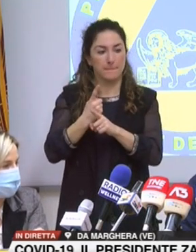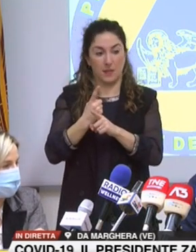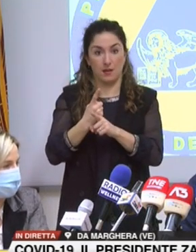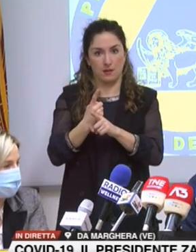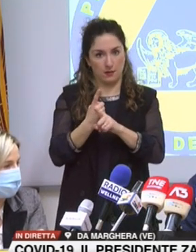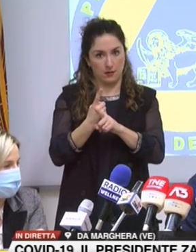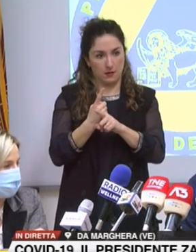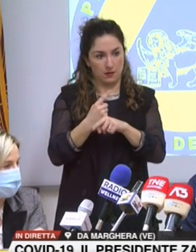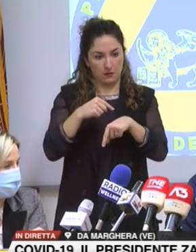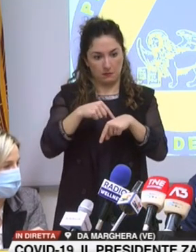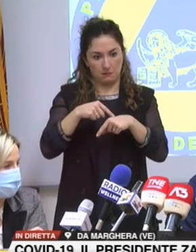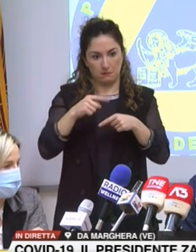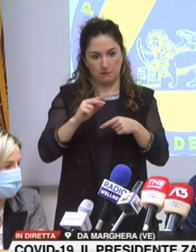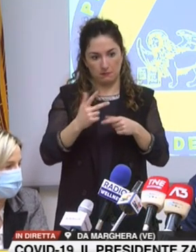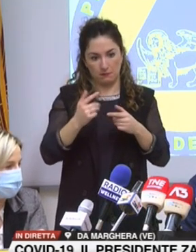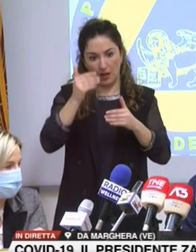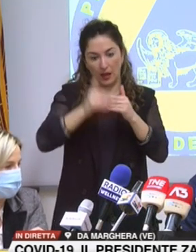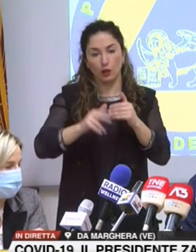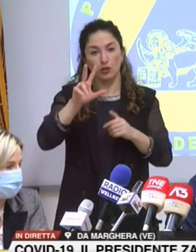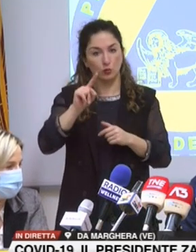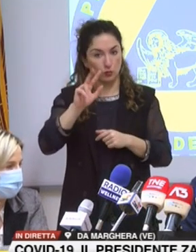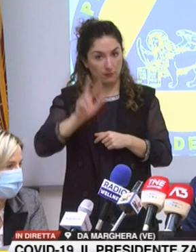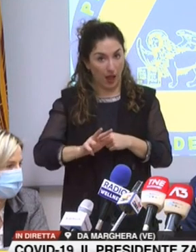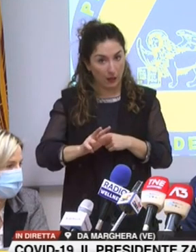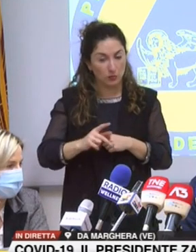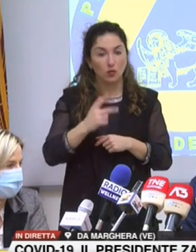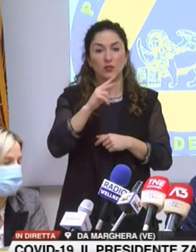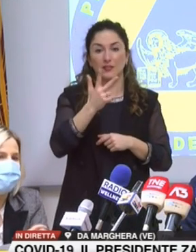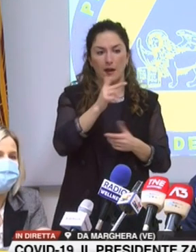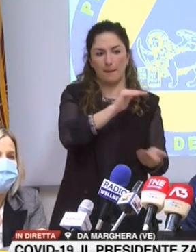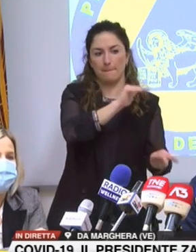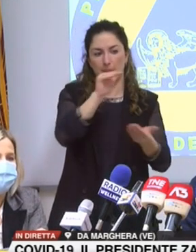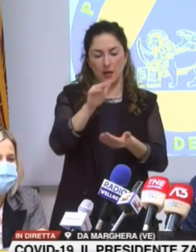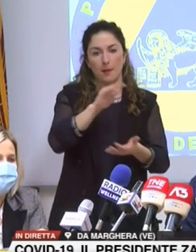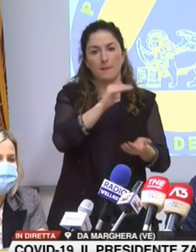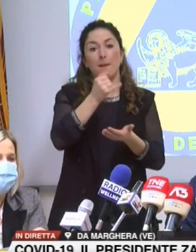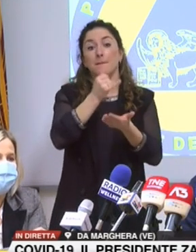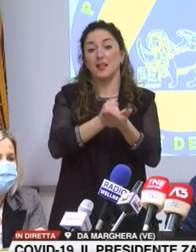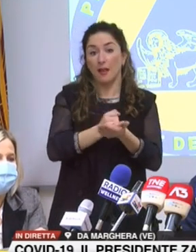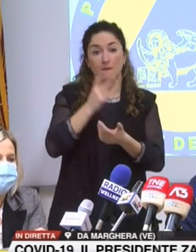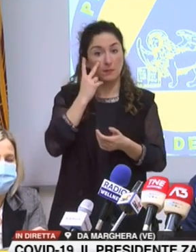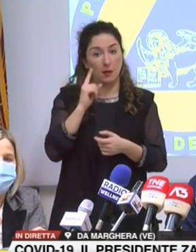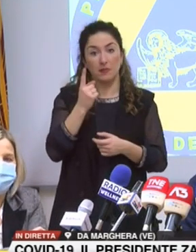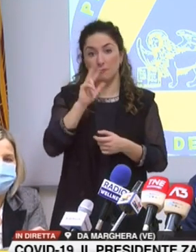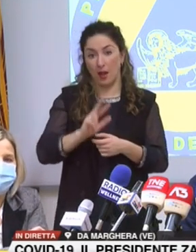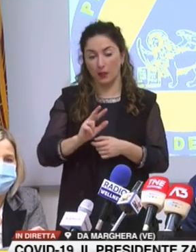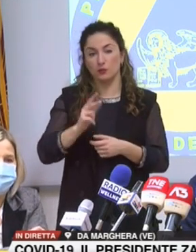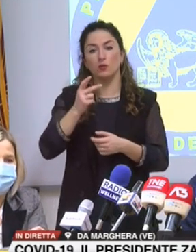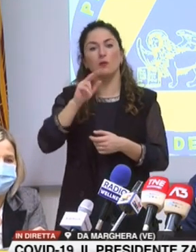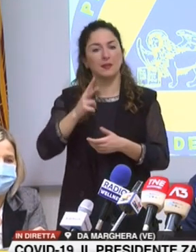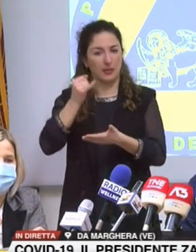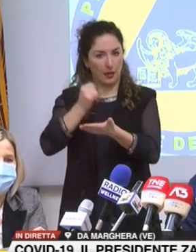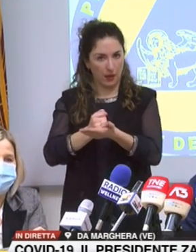qui al primo trimestre, quindi entro il 31 marzo, in tre consegne, a metà febbraio, il primo di marzo e a metà